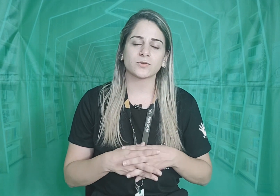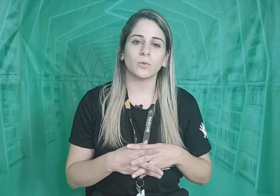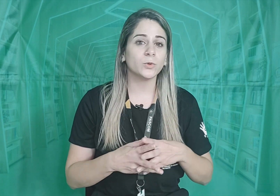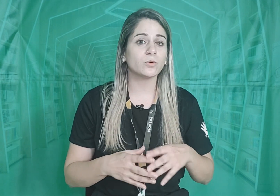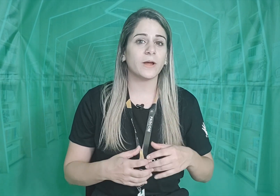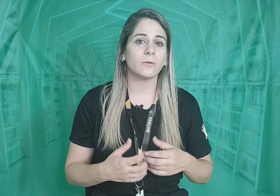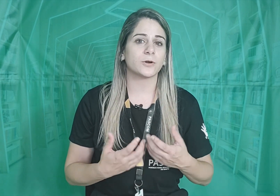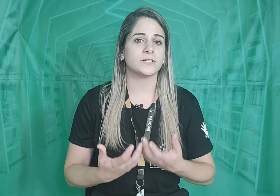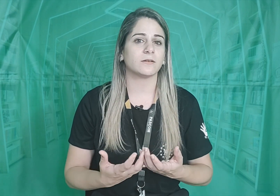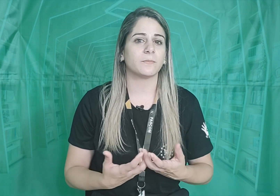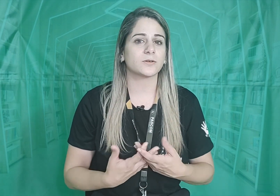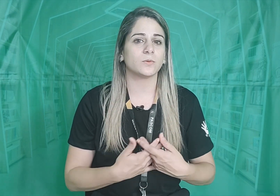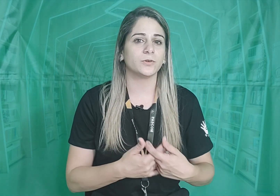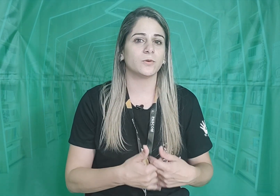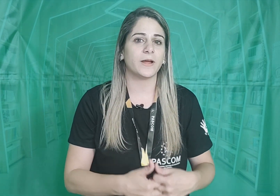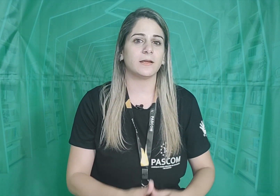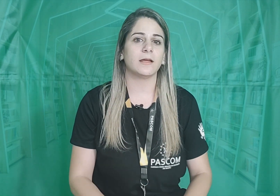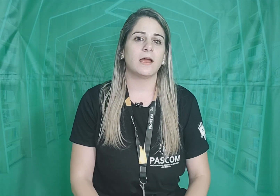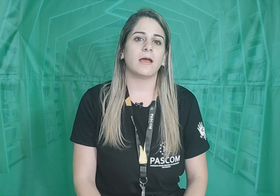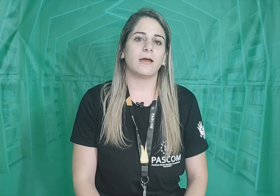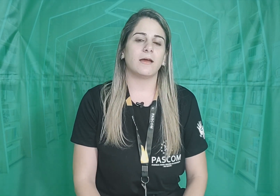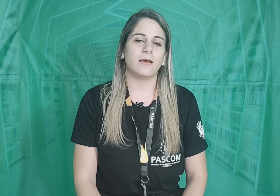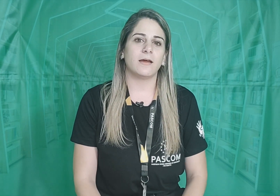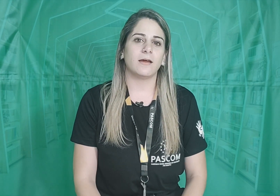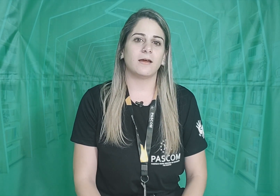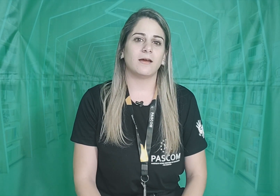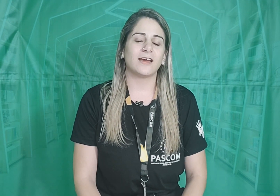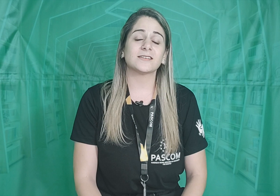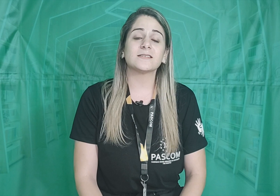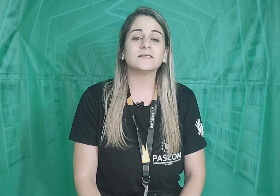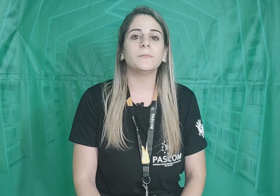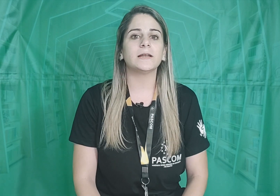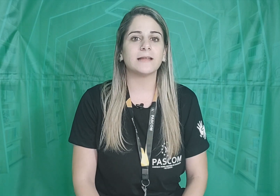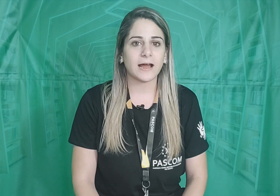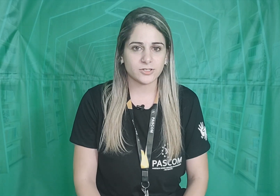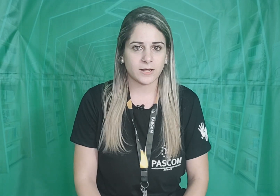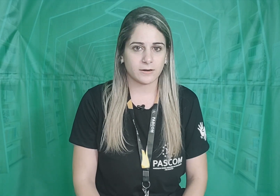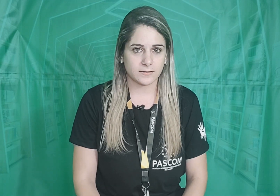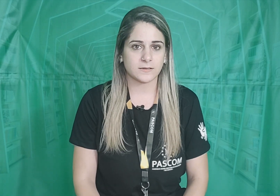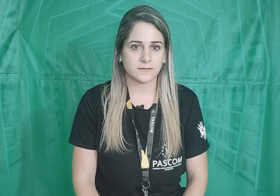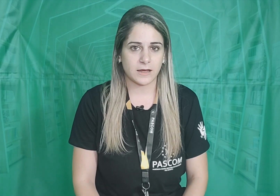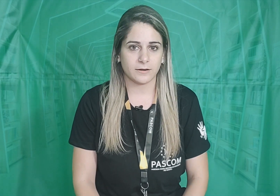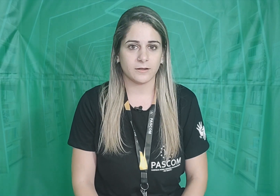abraçou muito bem o projeto, abraçou muito bem essa acessibilidade que era necessária.